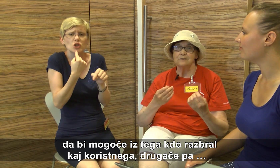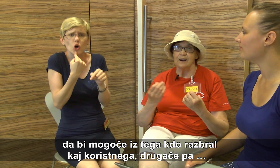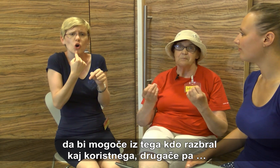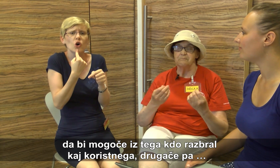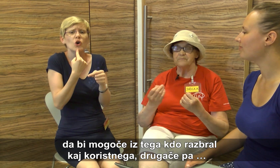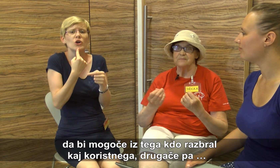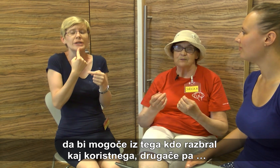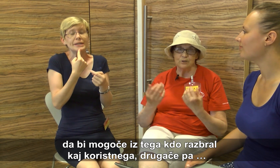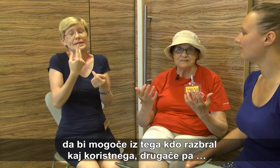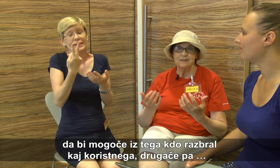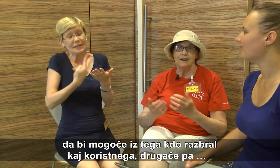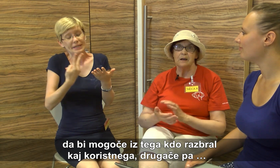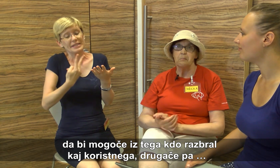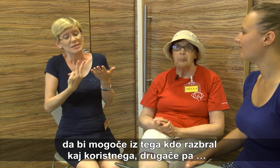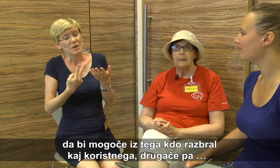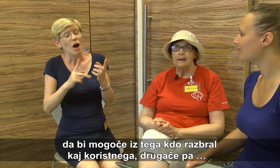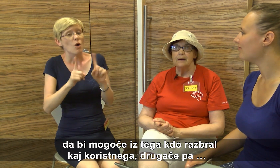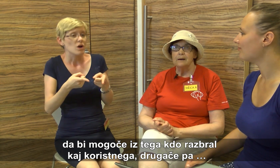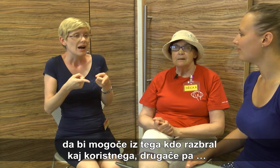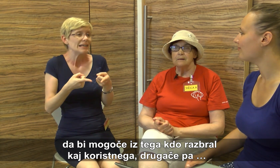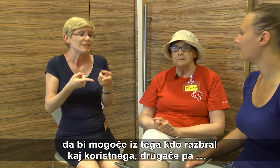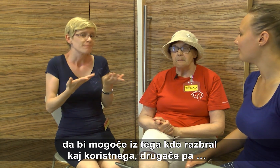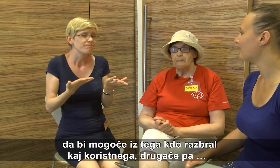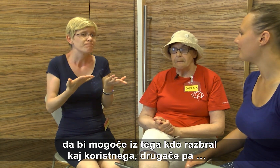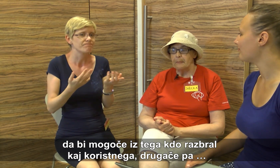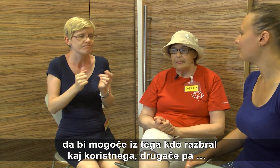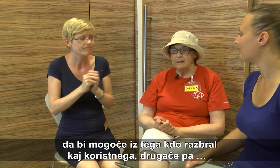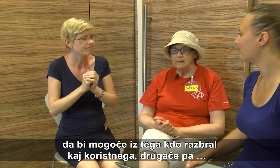razbral, kaj koristnega ne.